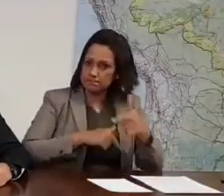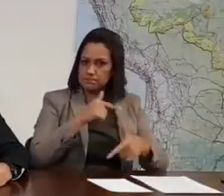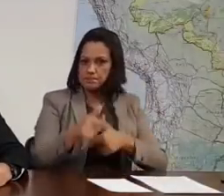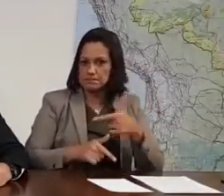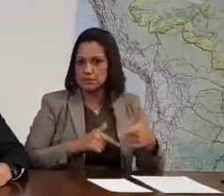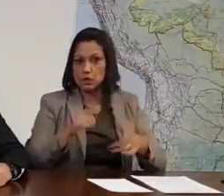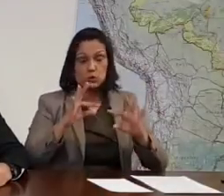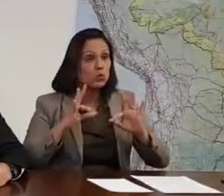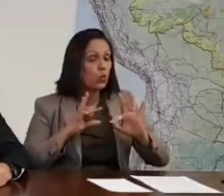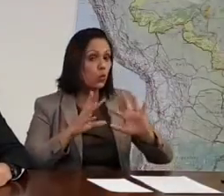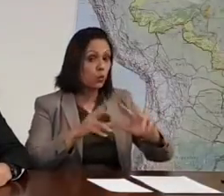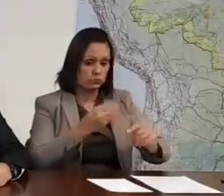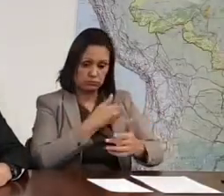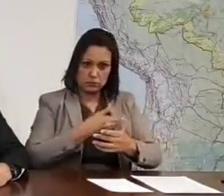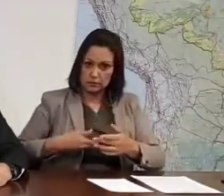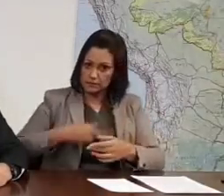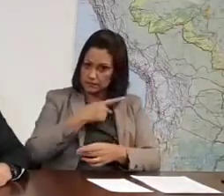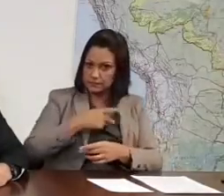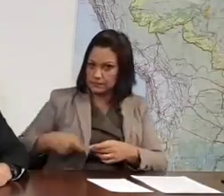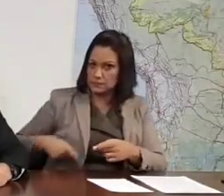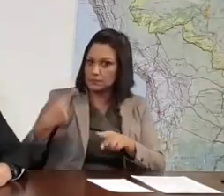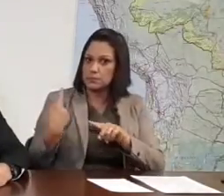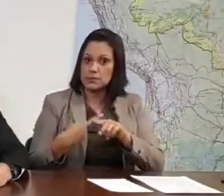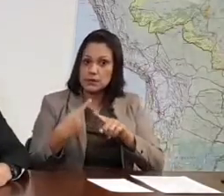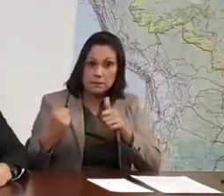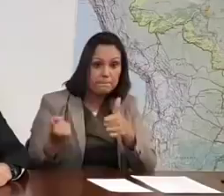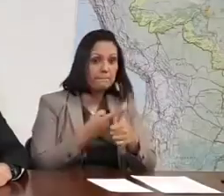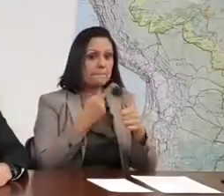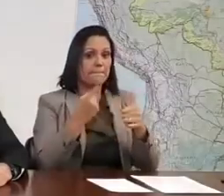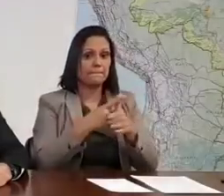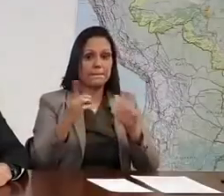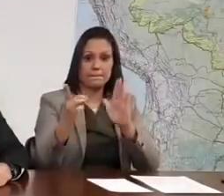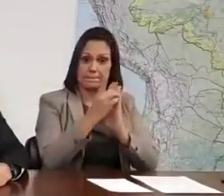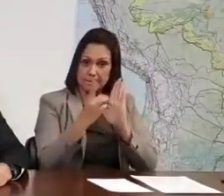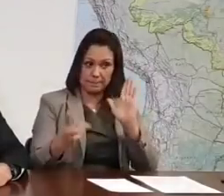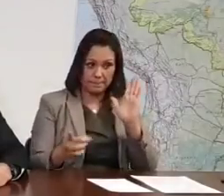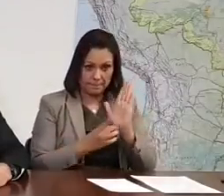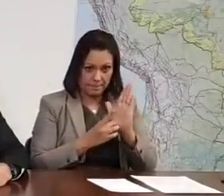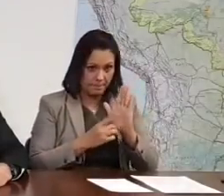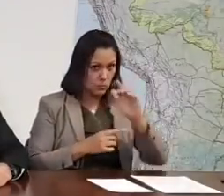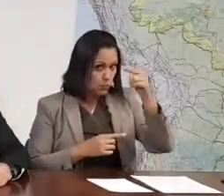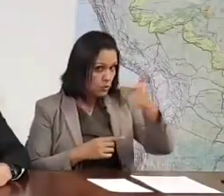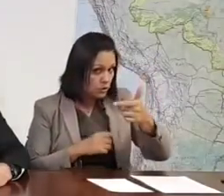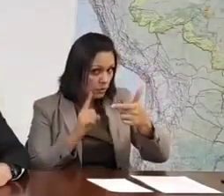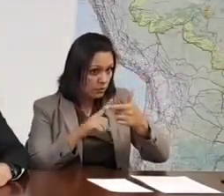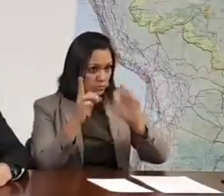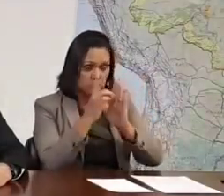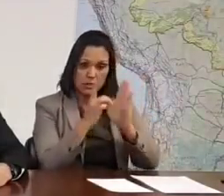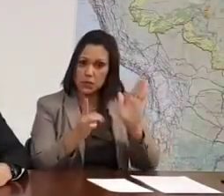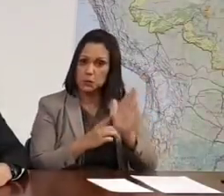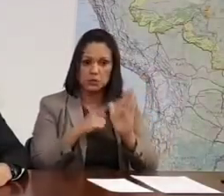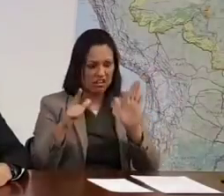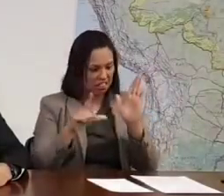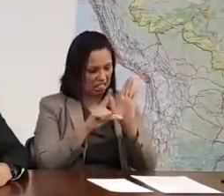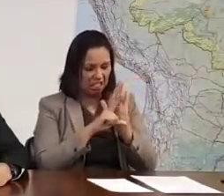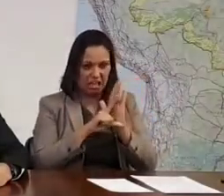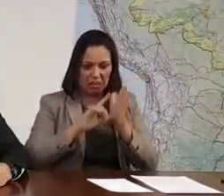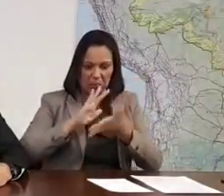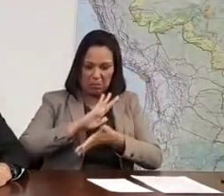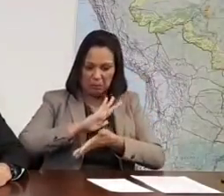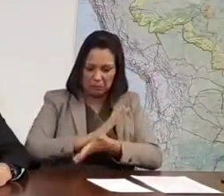todo o governo, porque o primeiro decreto e o segundo decreto não tinham inconstitucionalidades. As